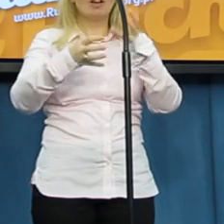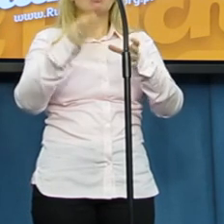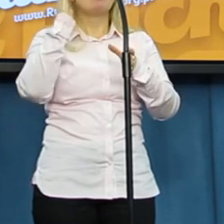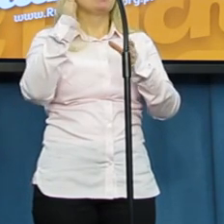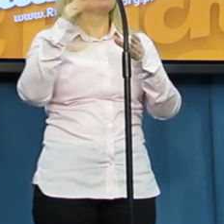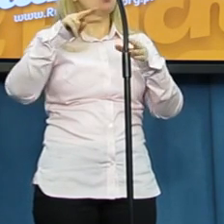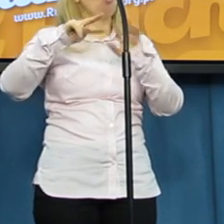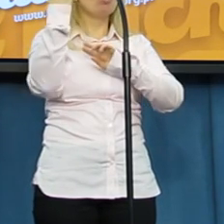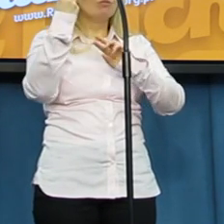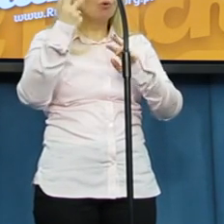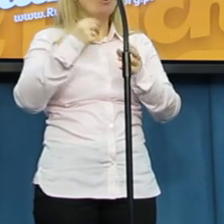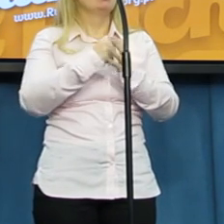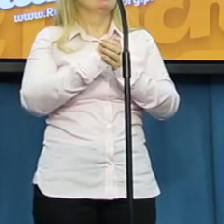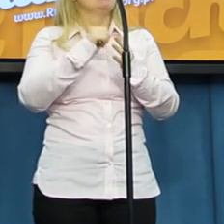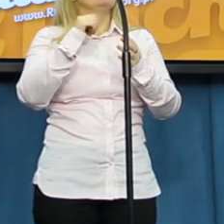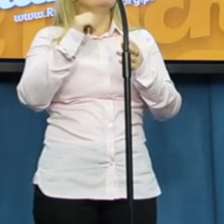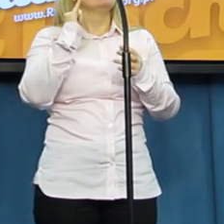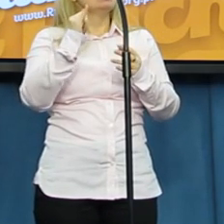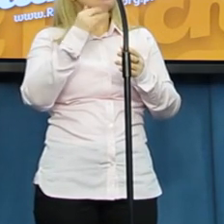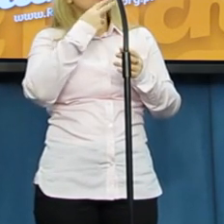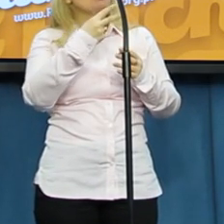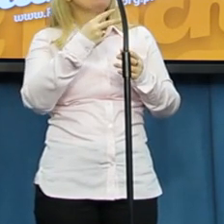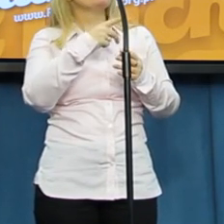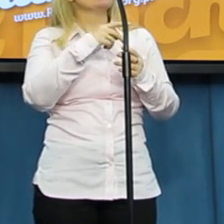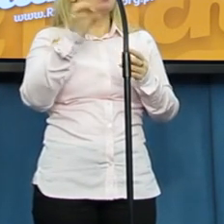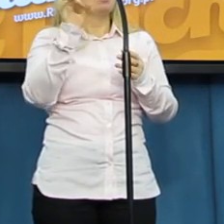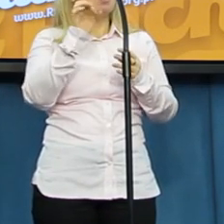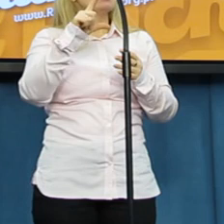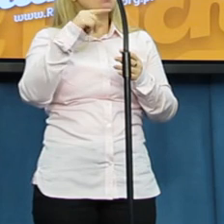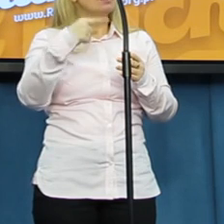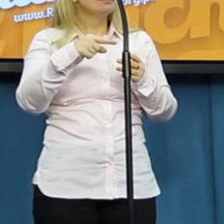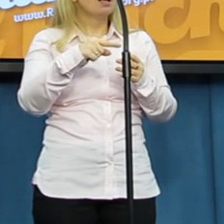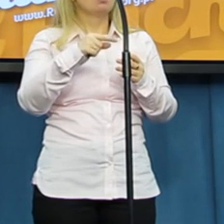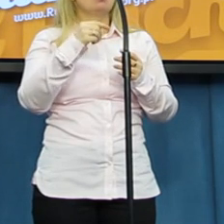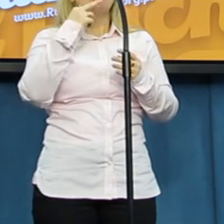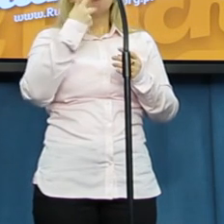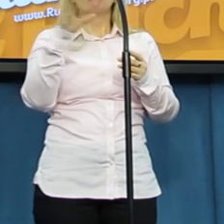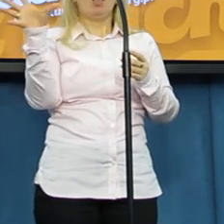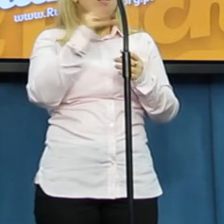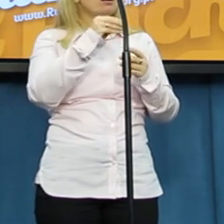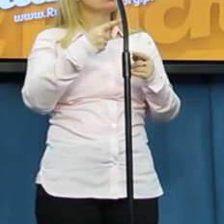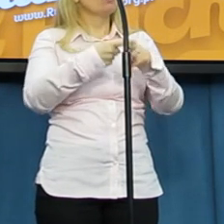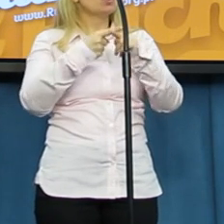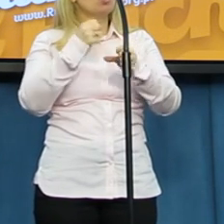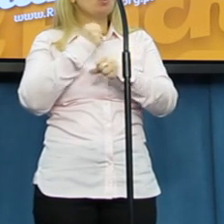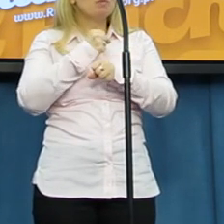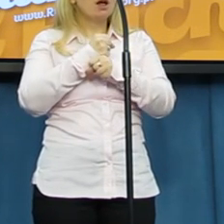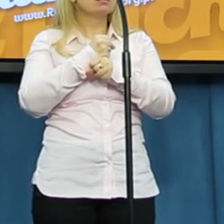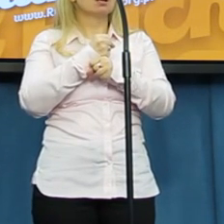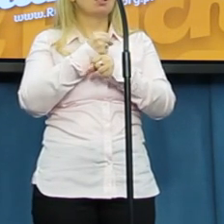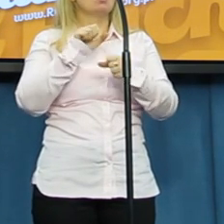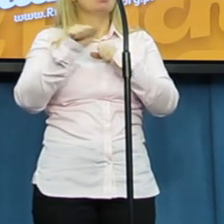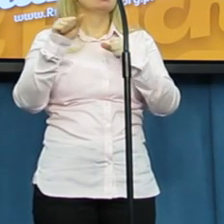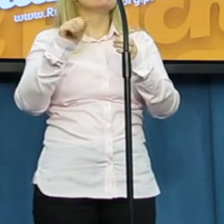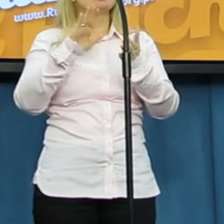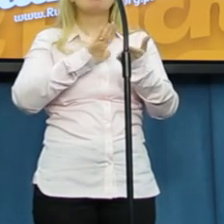generalnego, ale odchodząc od końca świata i przechodząc do konkretów, SLD zarzuca wam właśnie brak konkretów. Czy konkretne, nie wiem, ustalenia z waszych rozmów